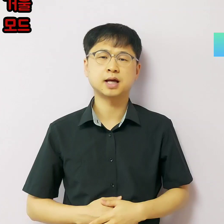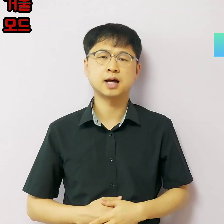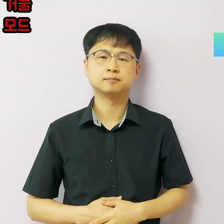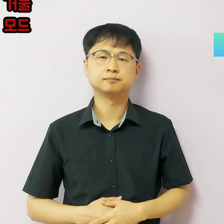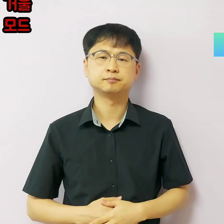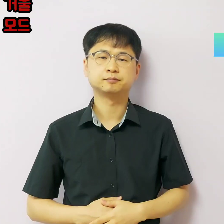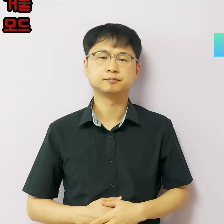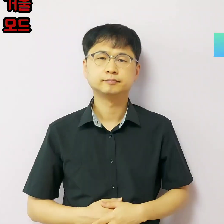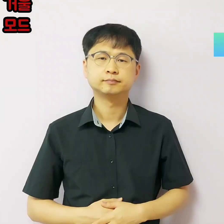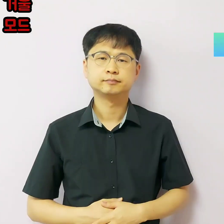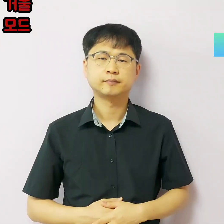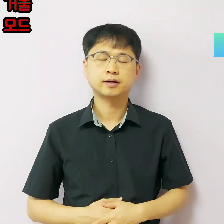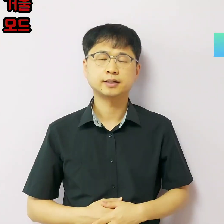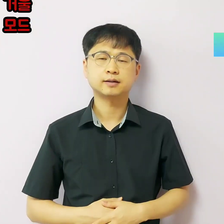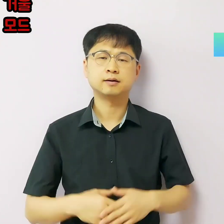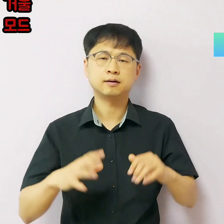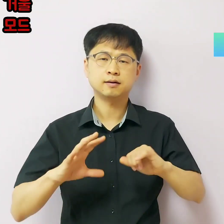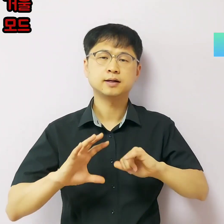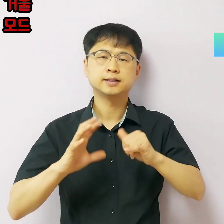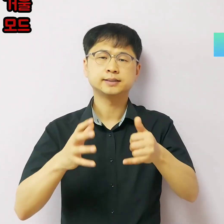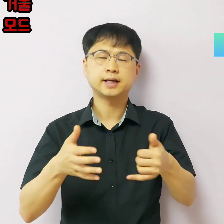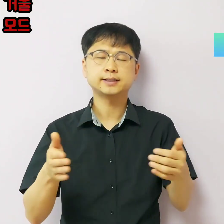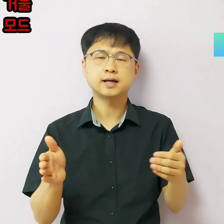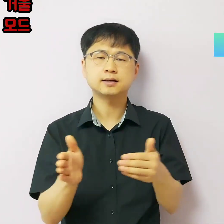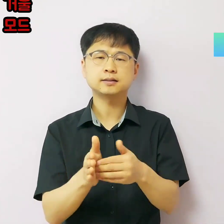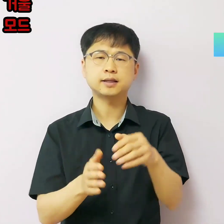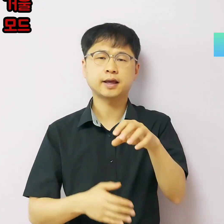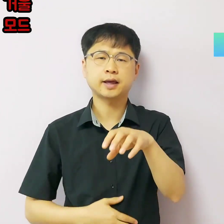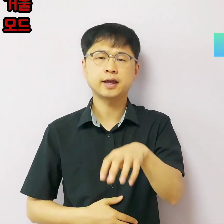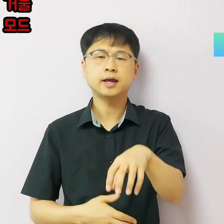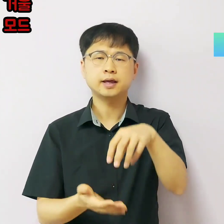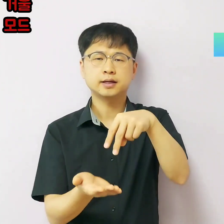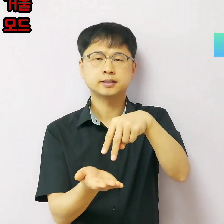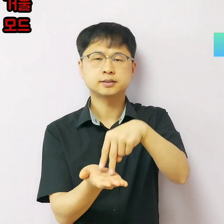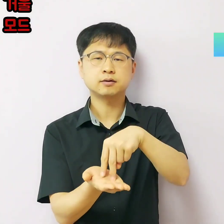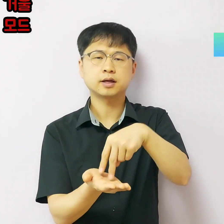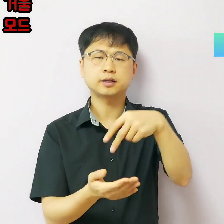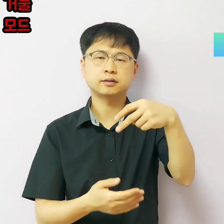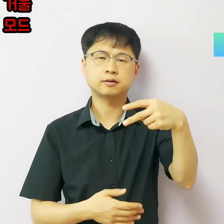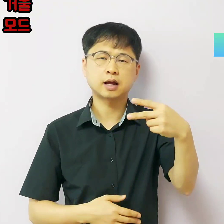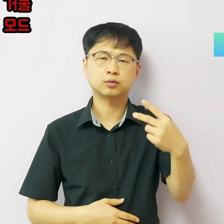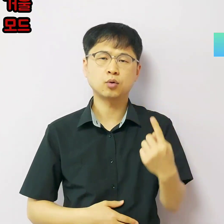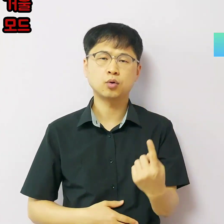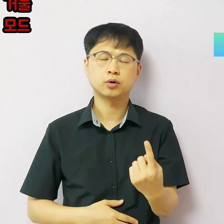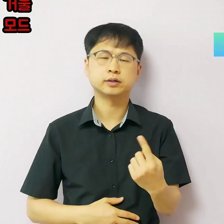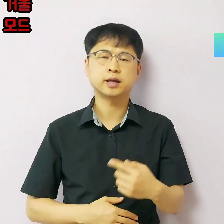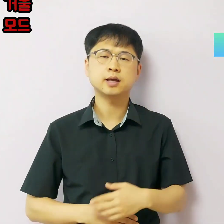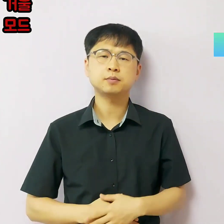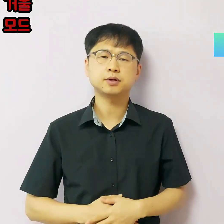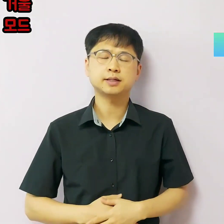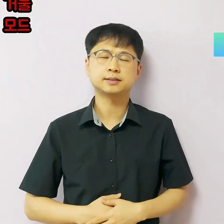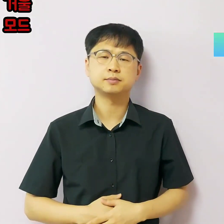바랍니다. 네, 그래서 세상 끝에 서게 되더라도 이렇게